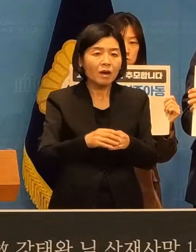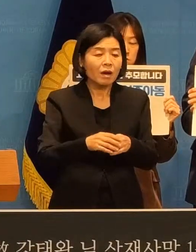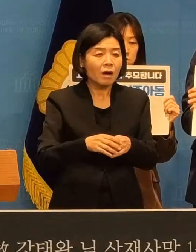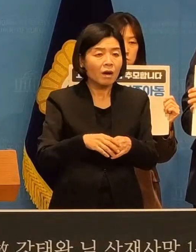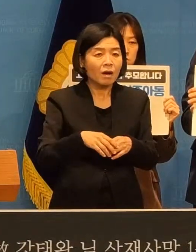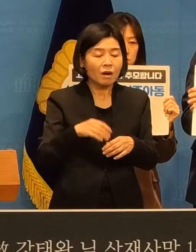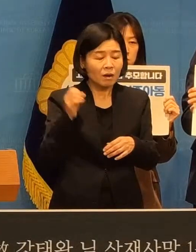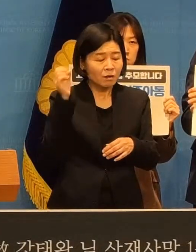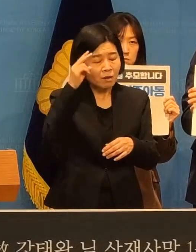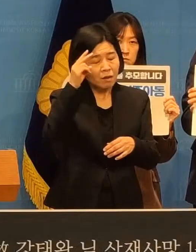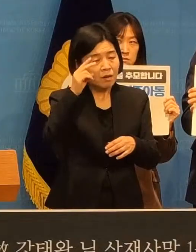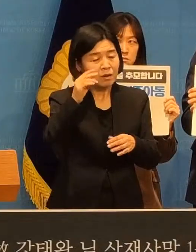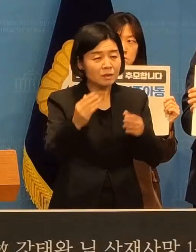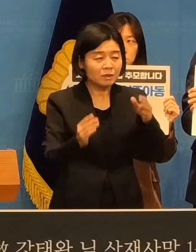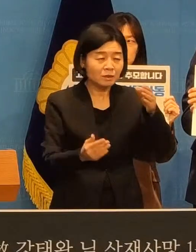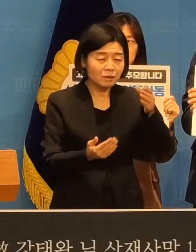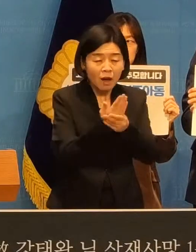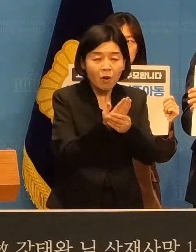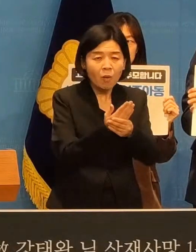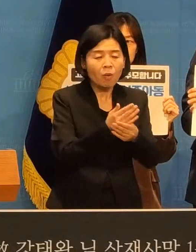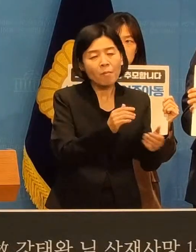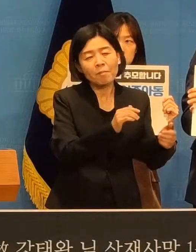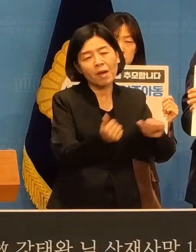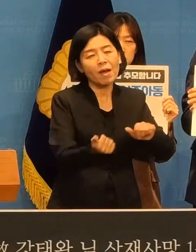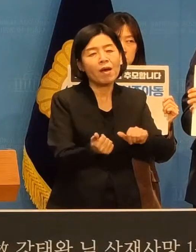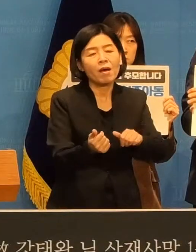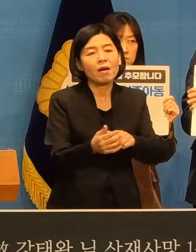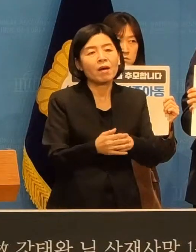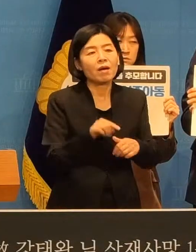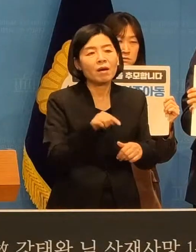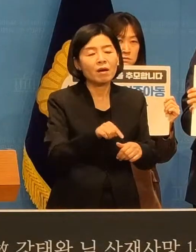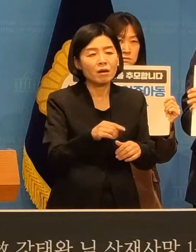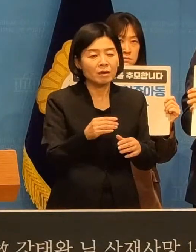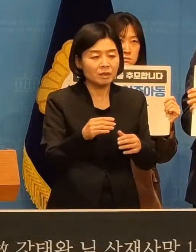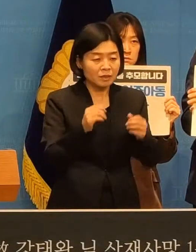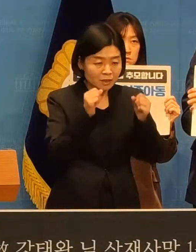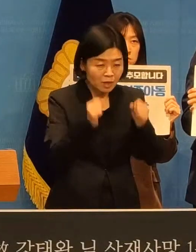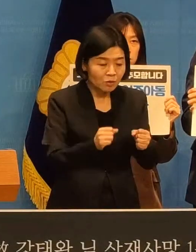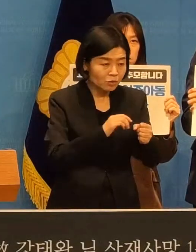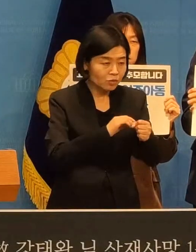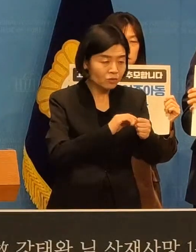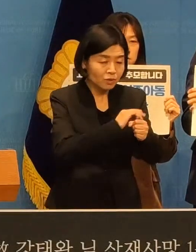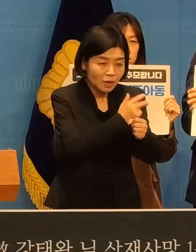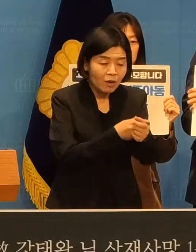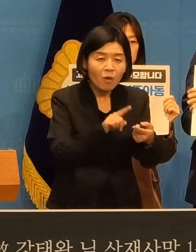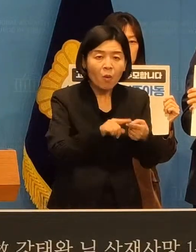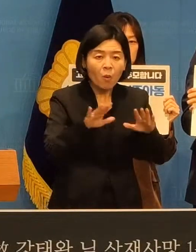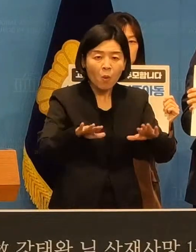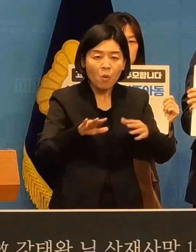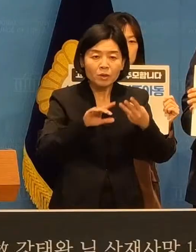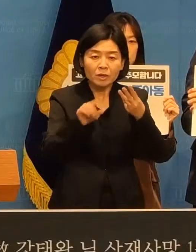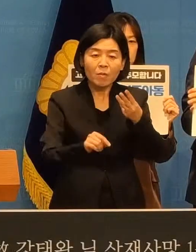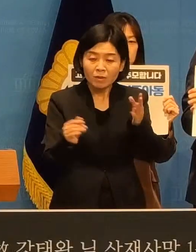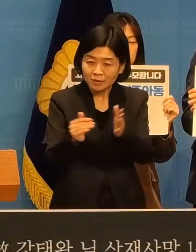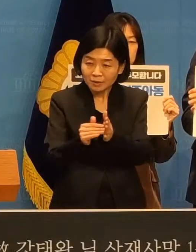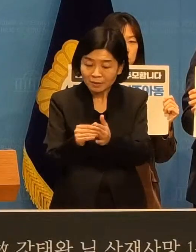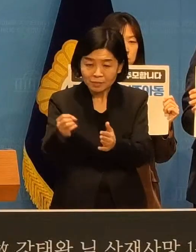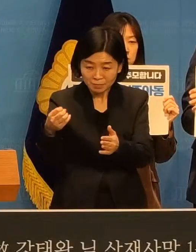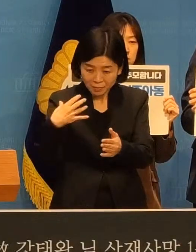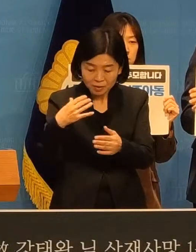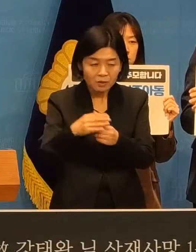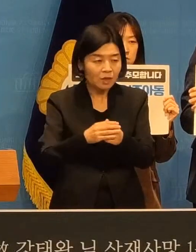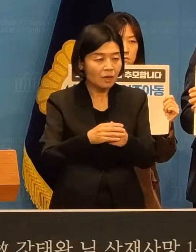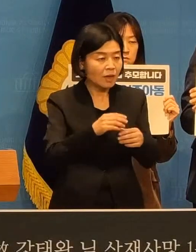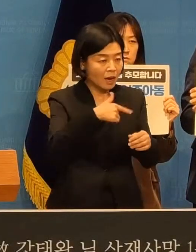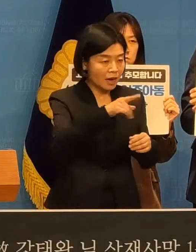허무하게 꺾이고 말았습니다. 체류 자격 부여 조치를 올해 3월까지만 시행하겠다던 법무부는 강태환님의 사망 뒤